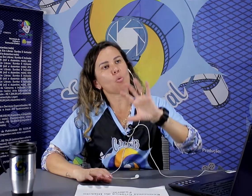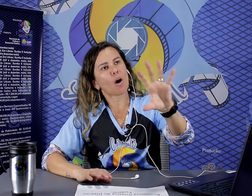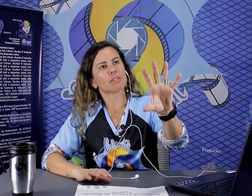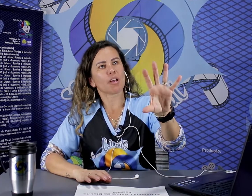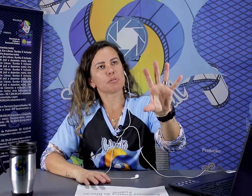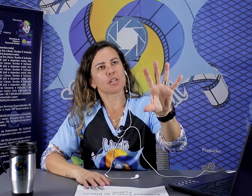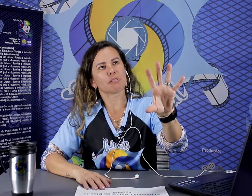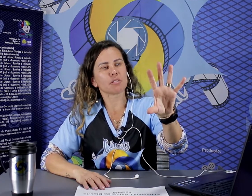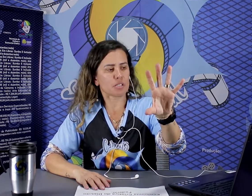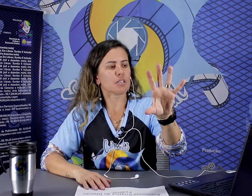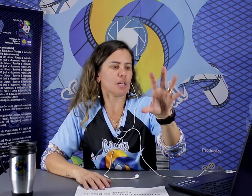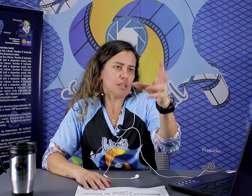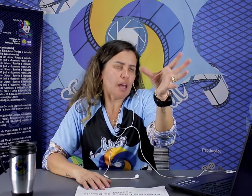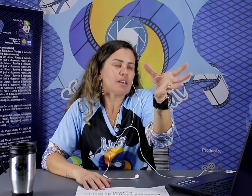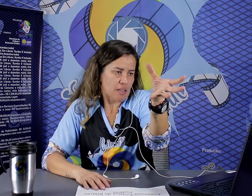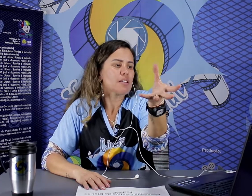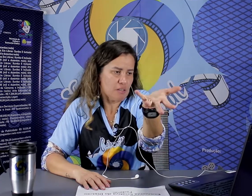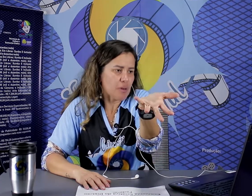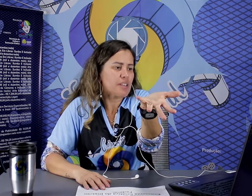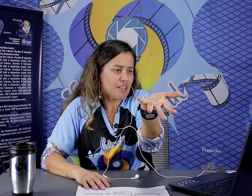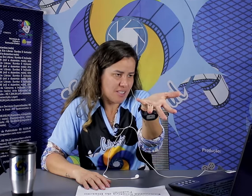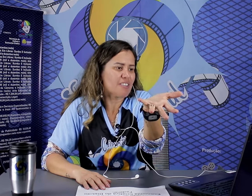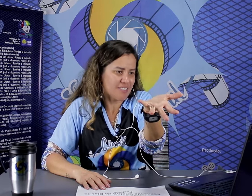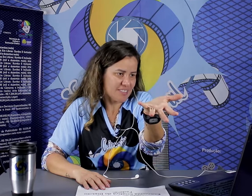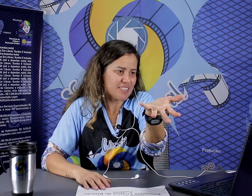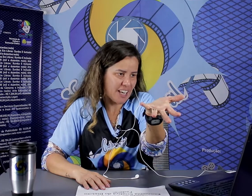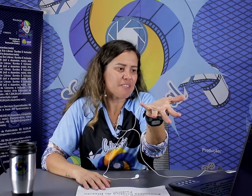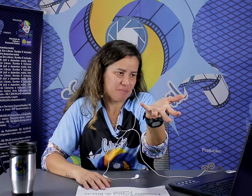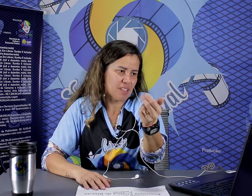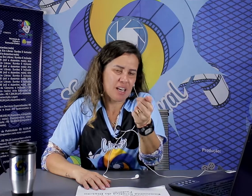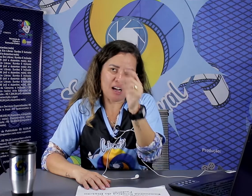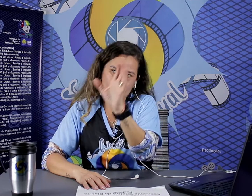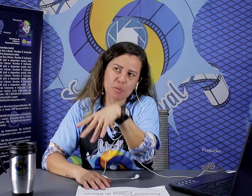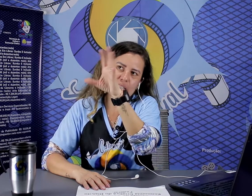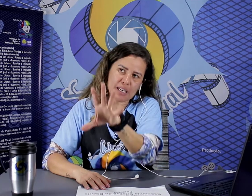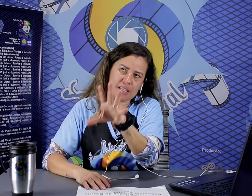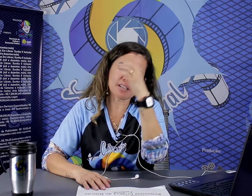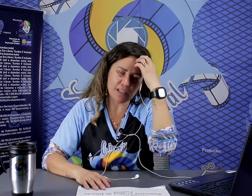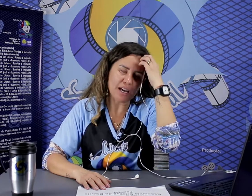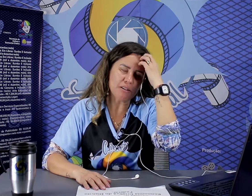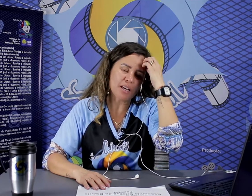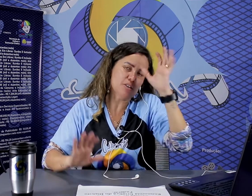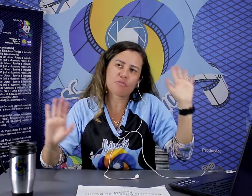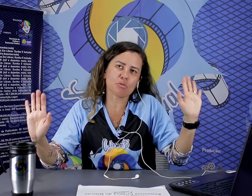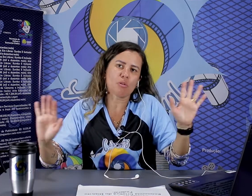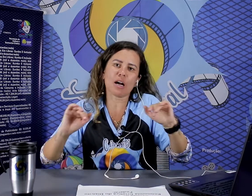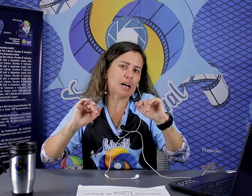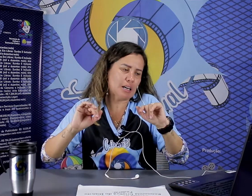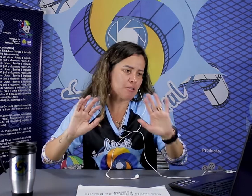quadro é abstrato em si, ele tem uma intenção, né? A obra está ali, claro que ela é individual,